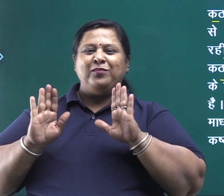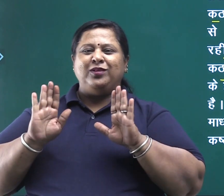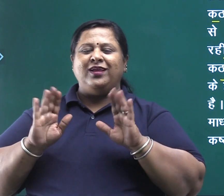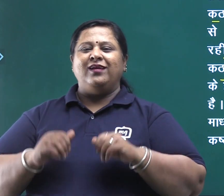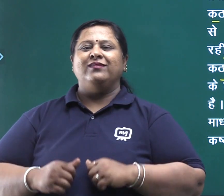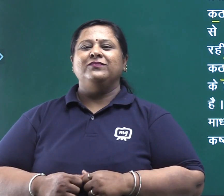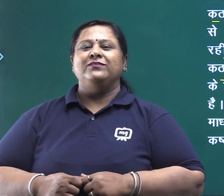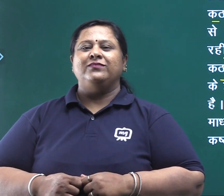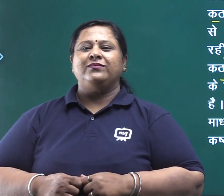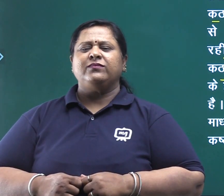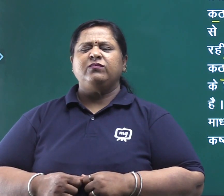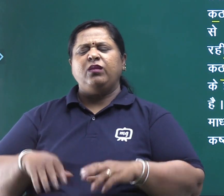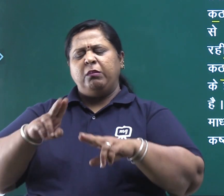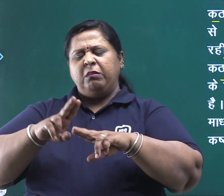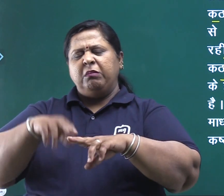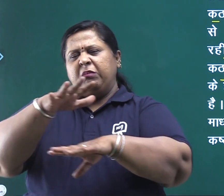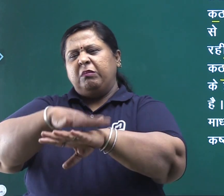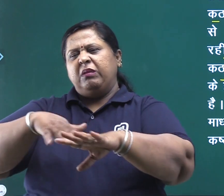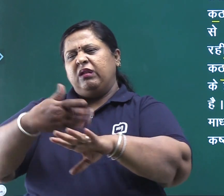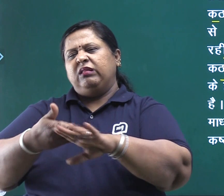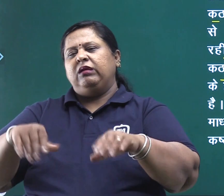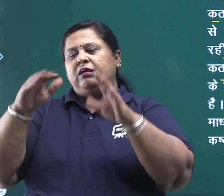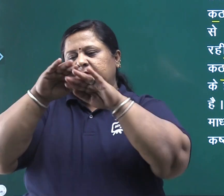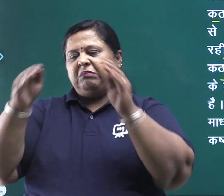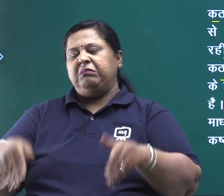कठपुतलियाँ पराधीन हैं।